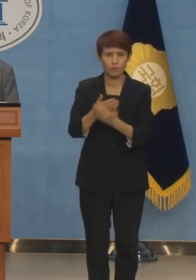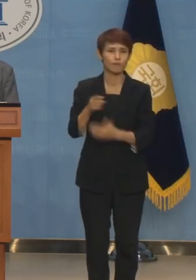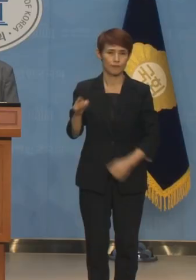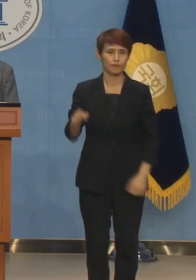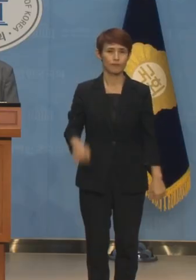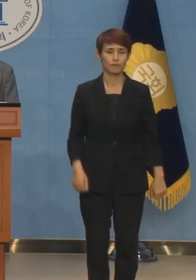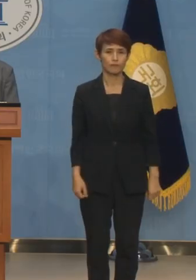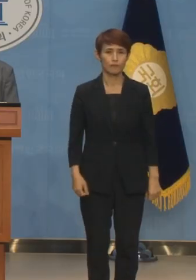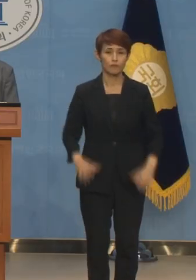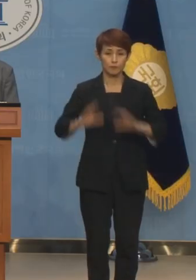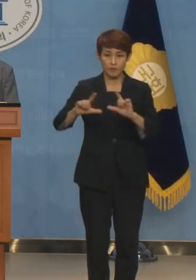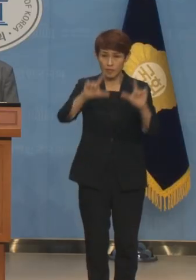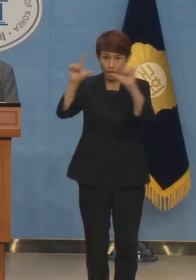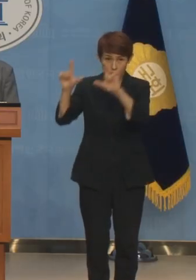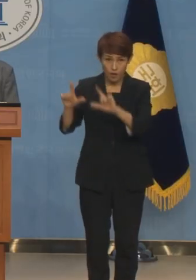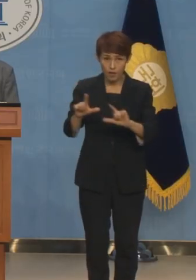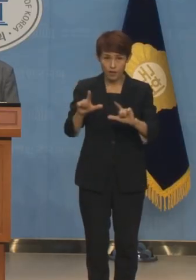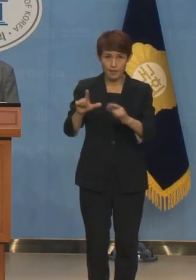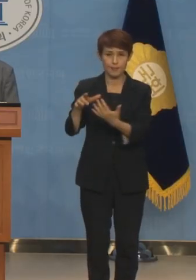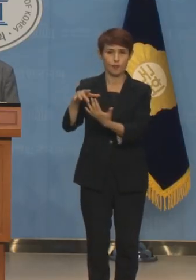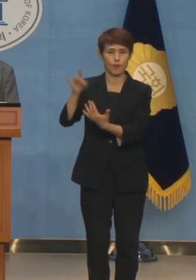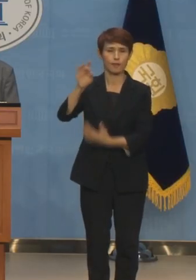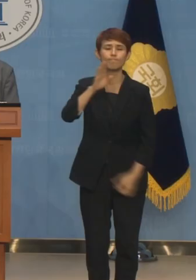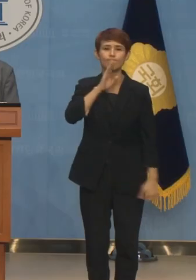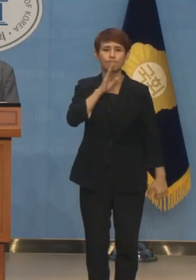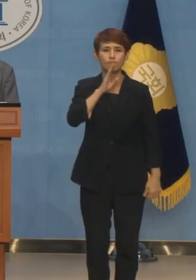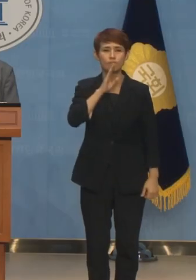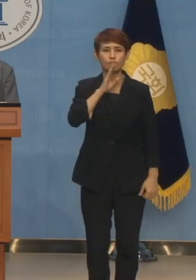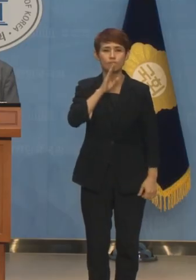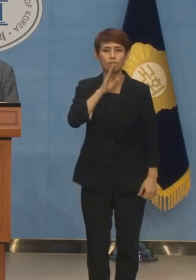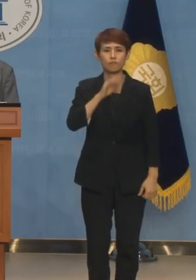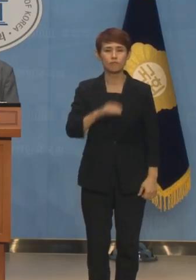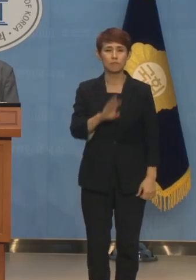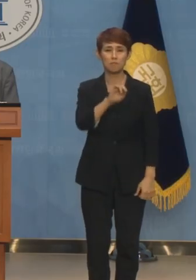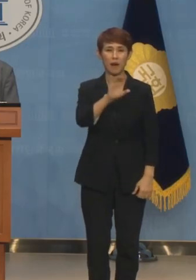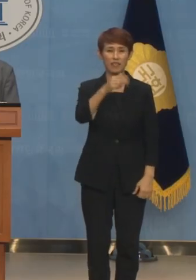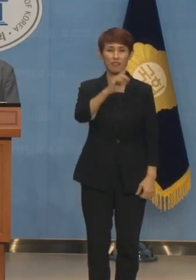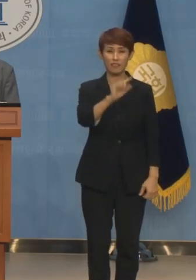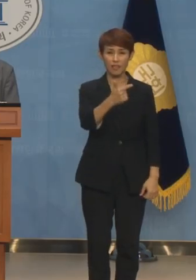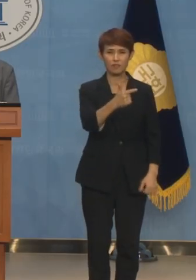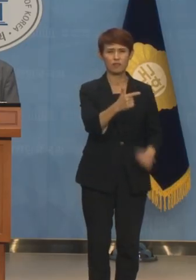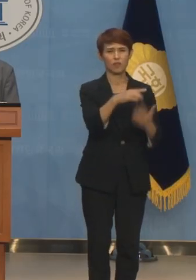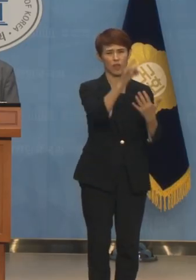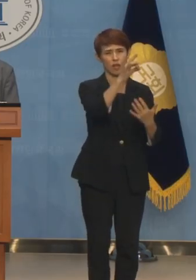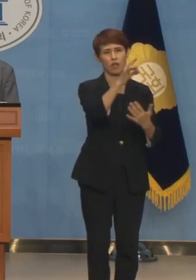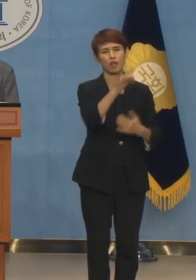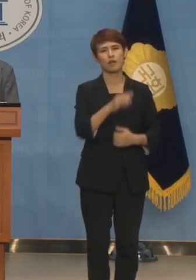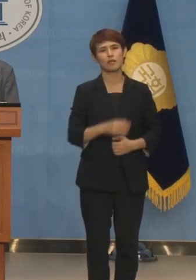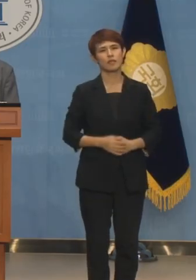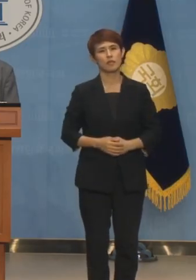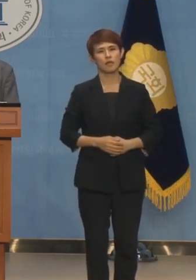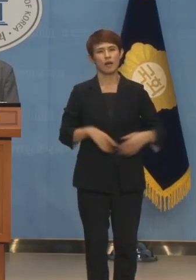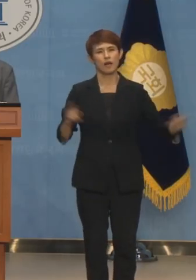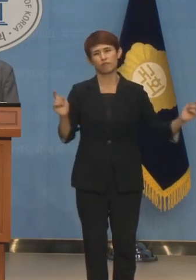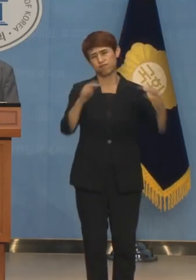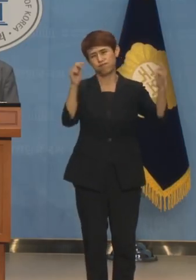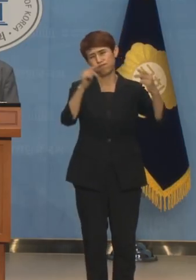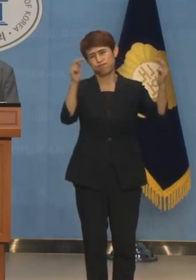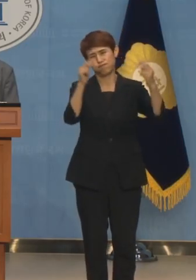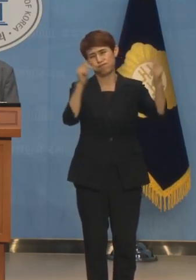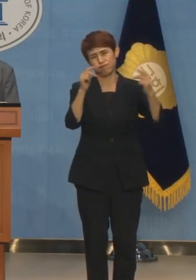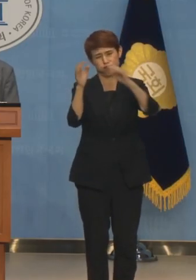국회는 민생을 선택하는 대신 방탄을 선택하고 무한 정쟁에